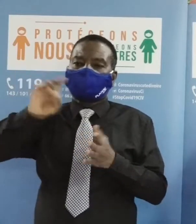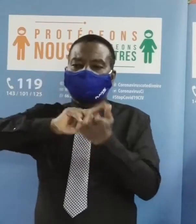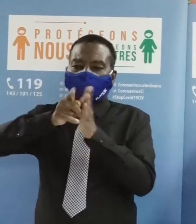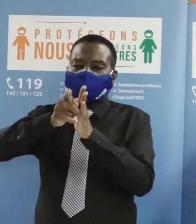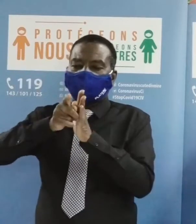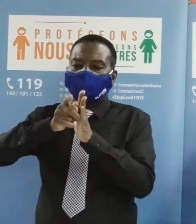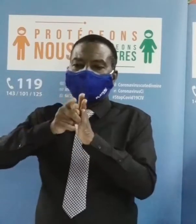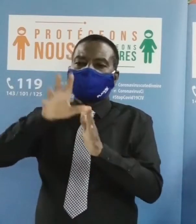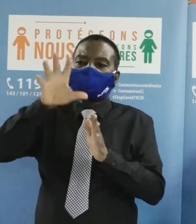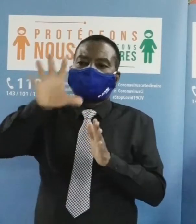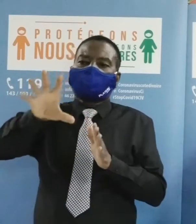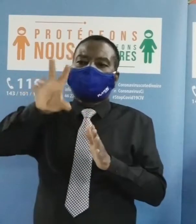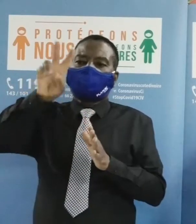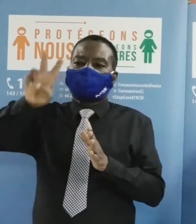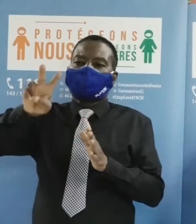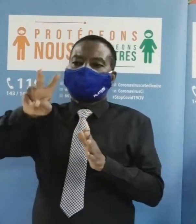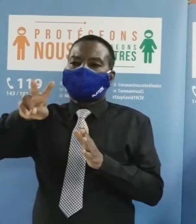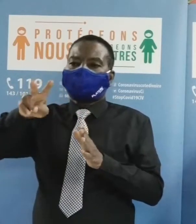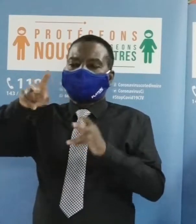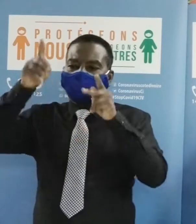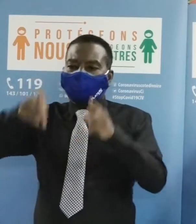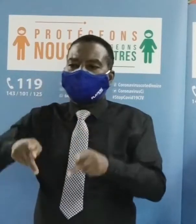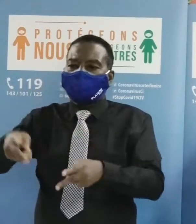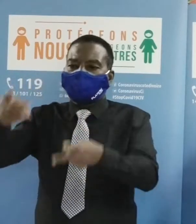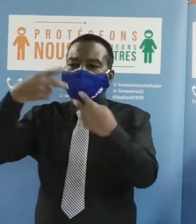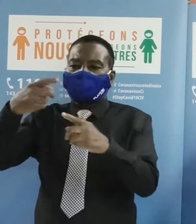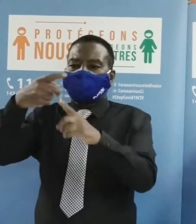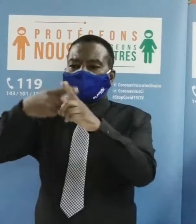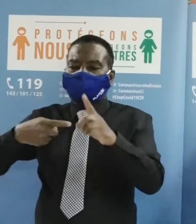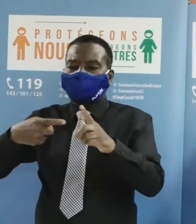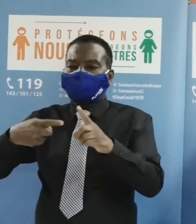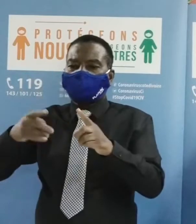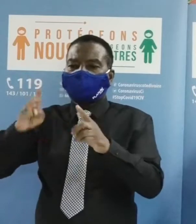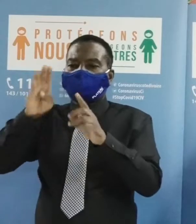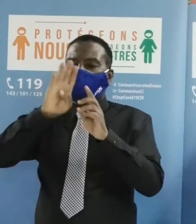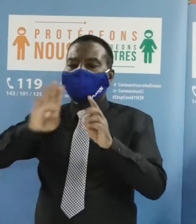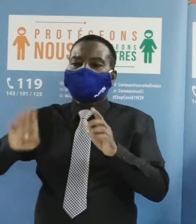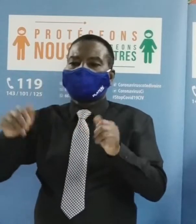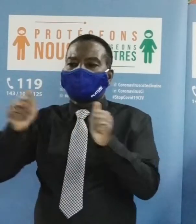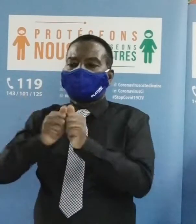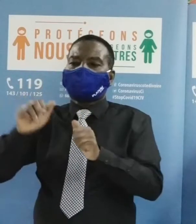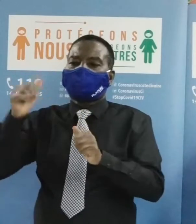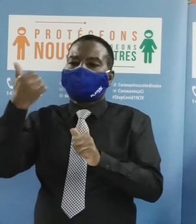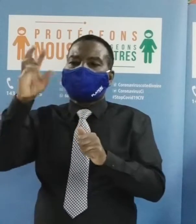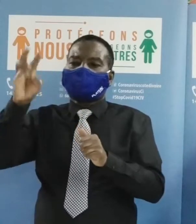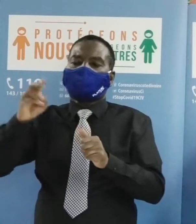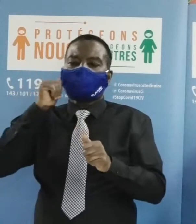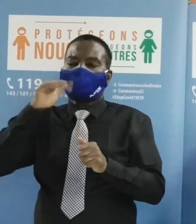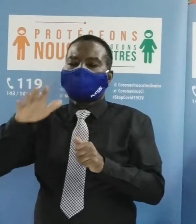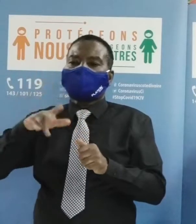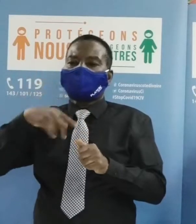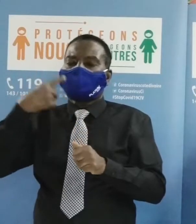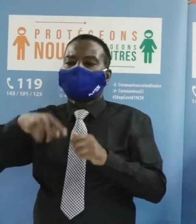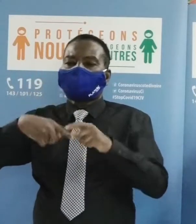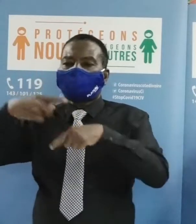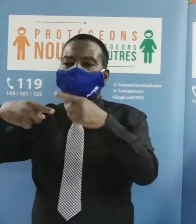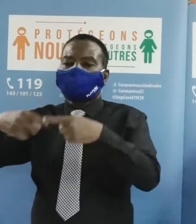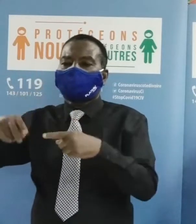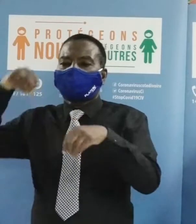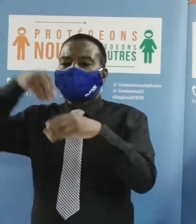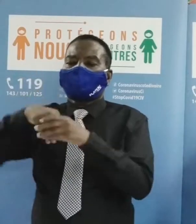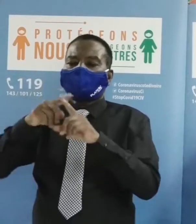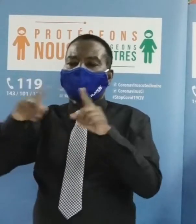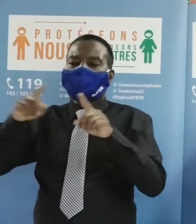cinquante deux ressortissants burkinabè dont 16 femmes qui se rendaient dans plusieurs